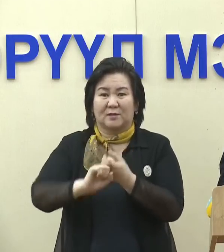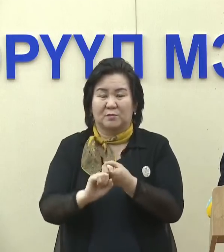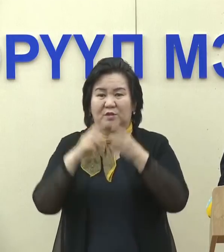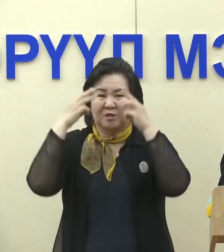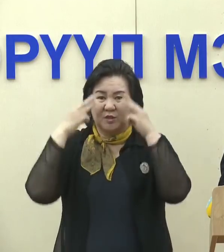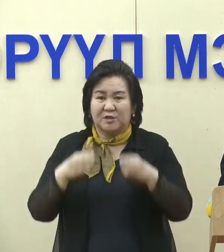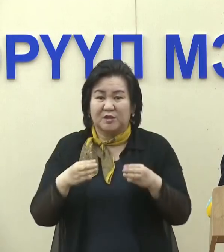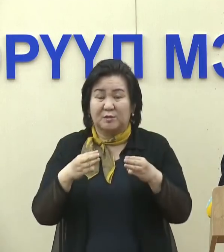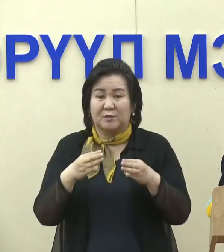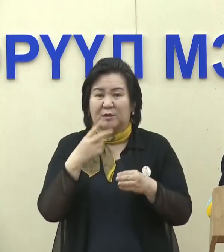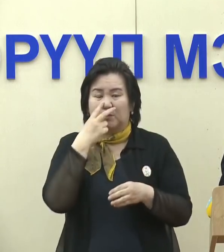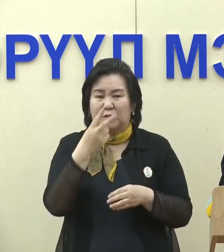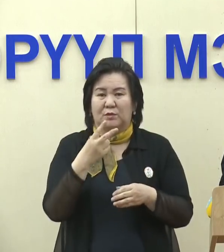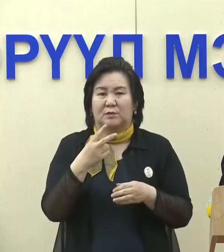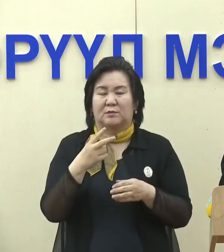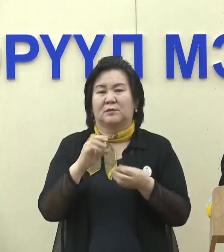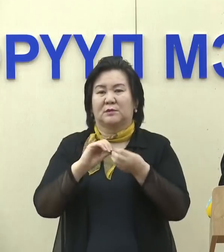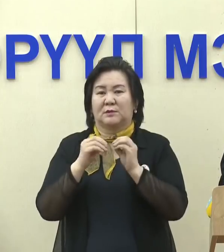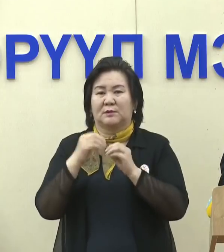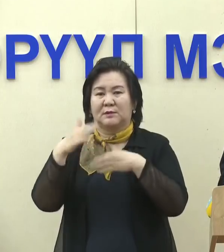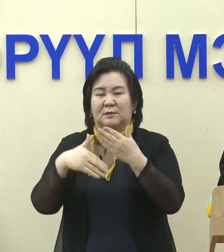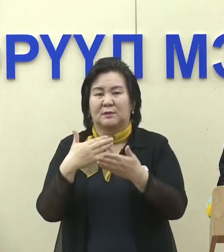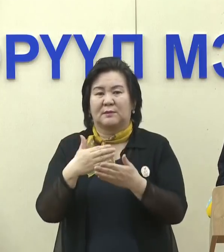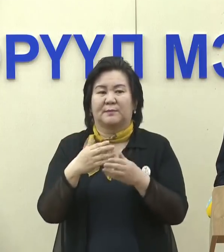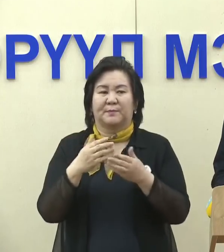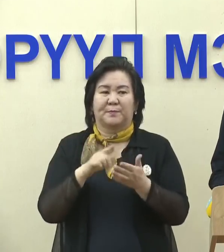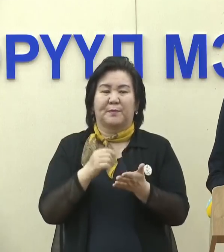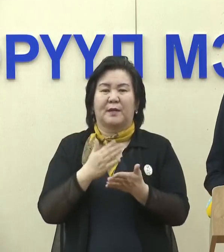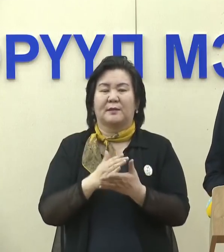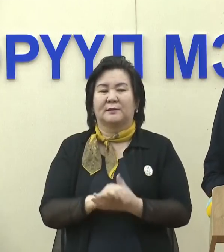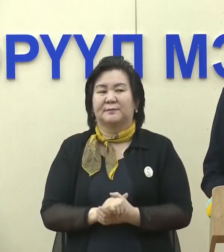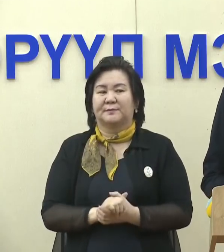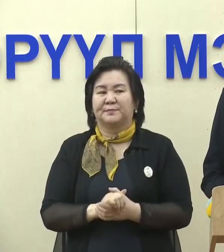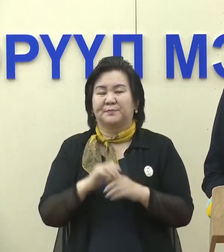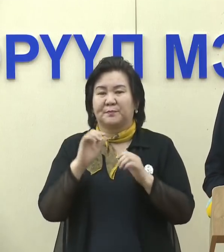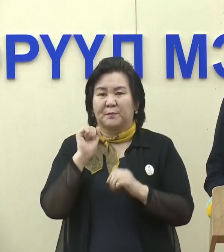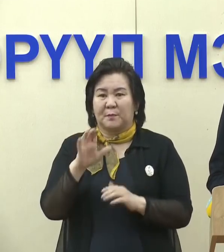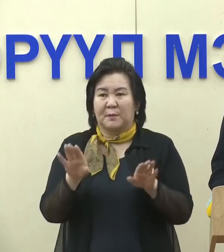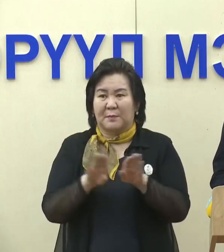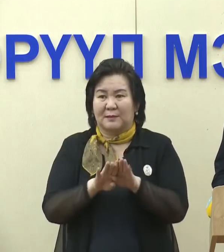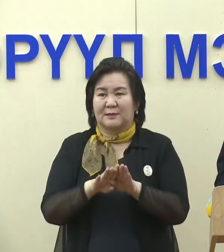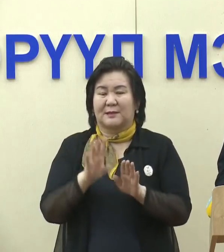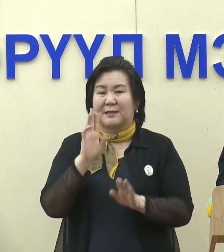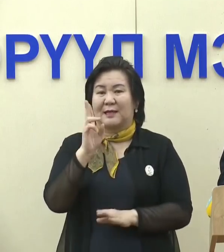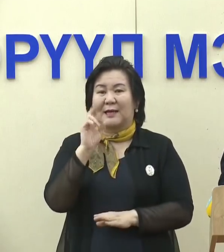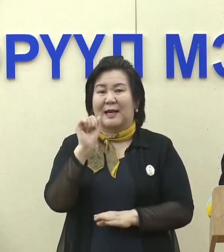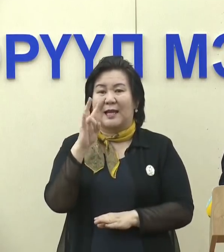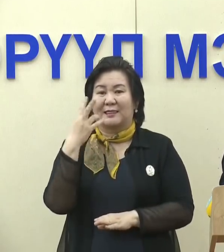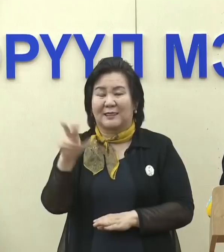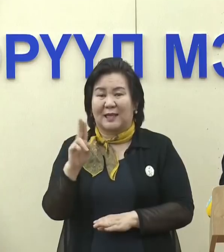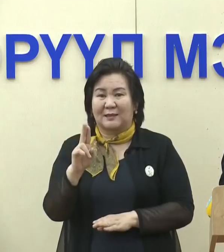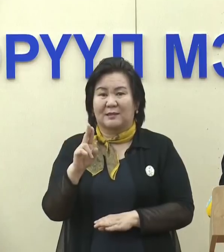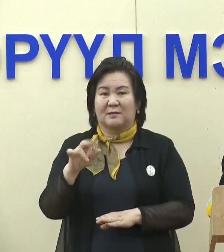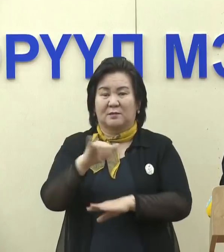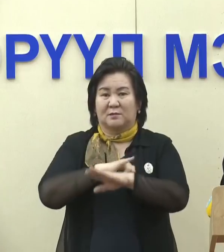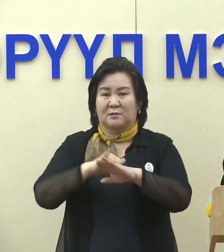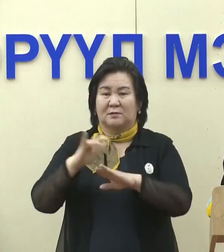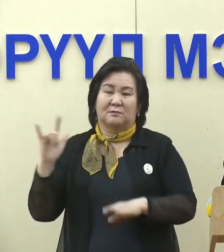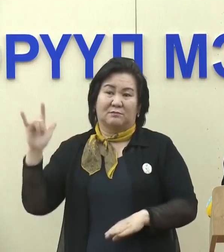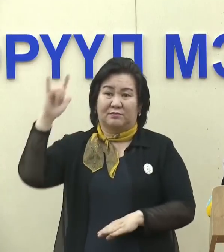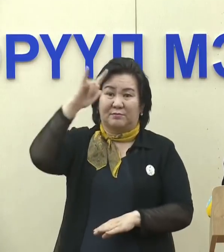шийдвэрийг хэрэгжүүлэхэд одоо хэрэгжүүлэхдээ ойлцсон шийдвэр байна. За мөн Канадын Air Canada агаарын